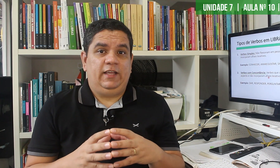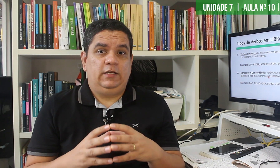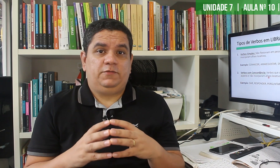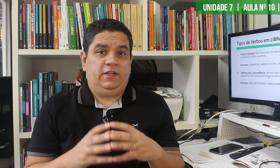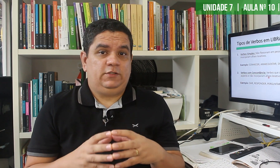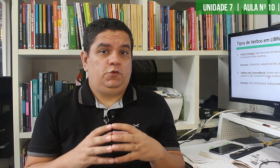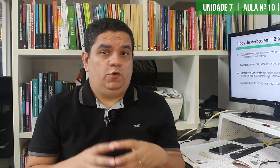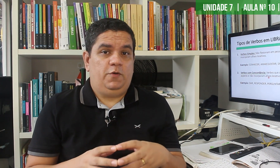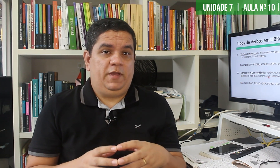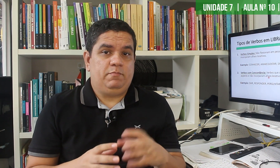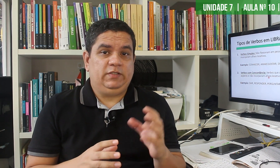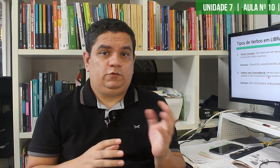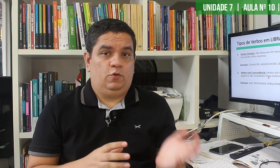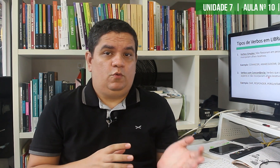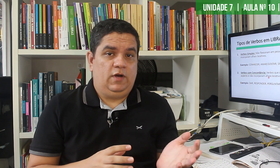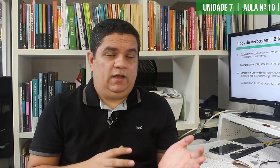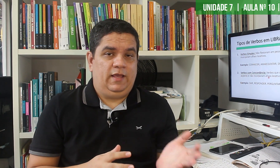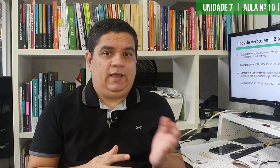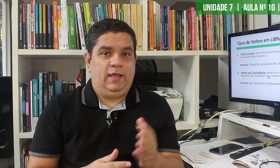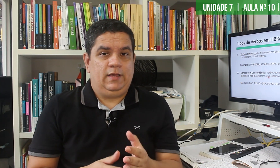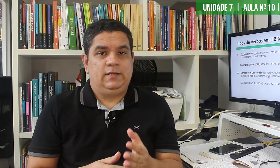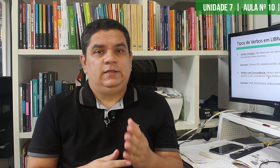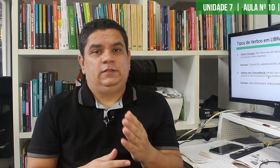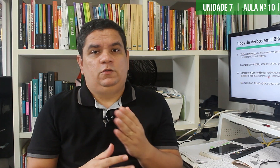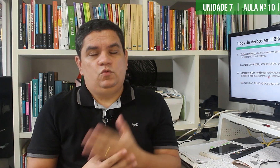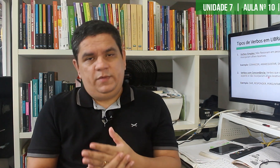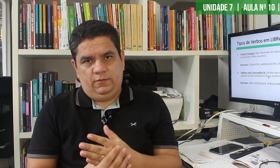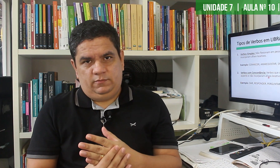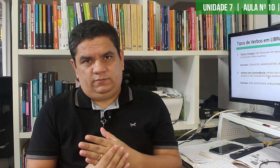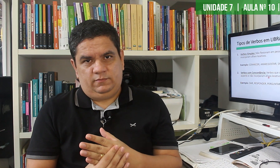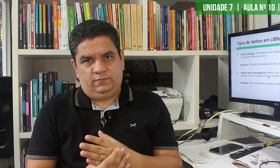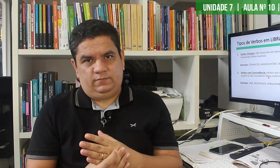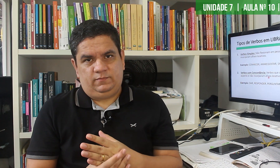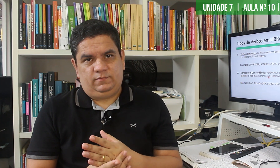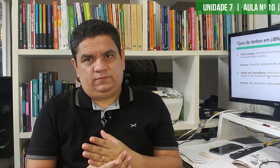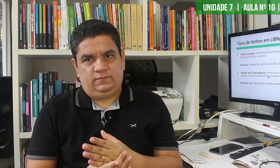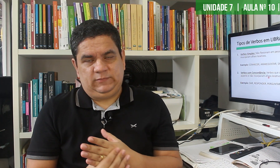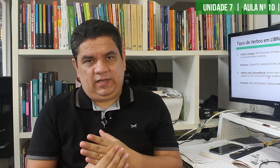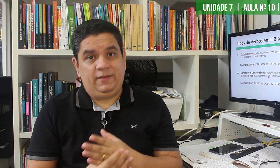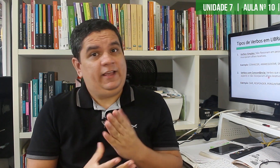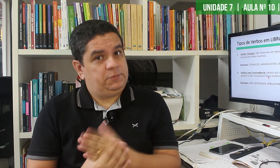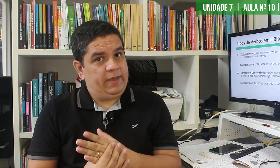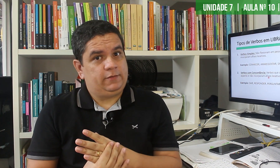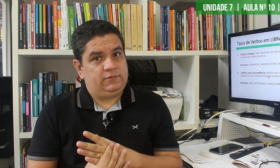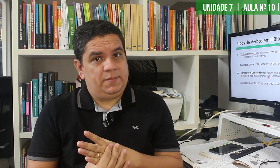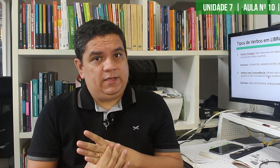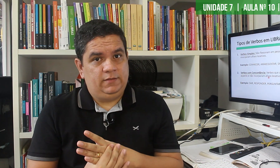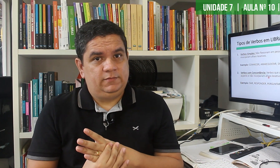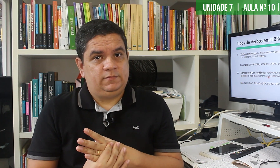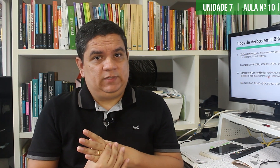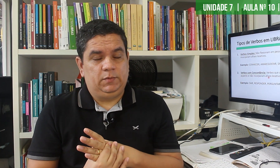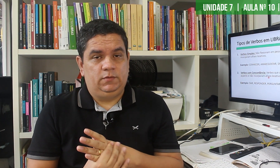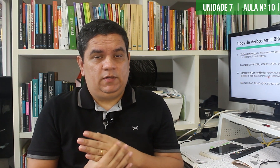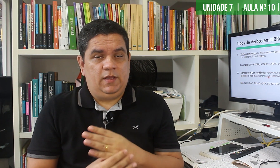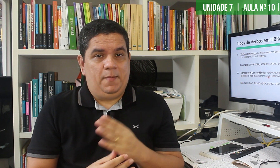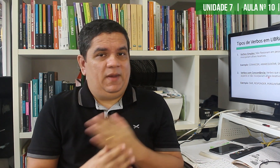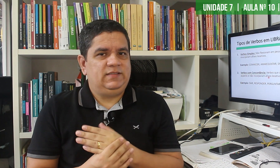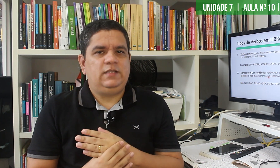eles flexionam em pessoa e número, tá? E aspecto também, tá bom? Mas eles